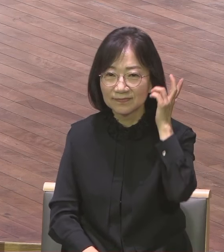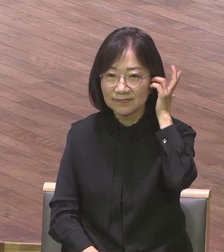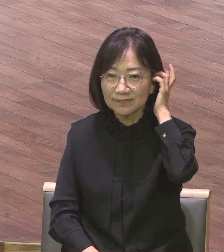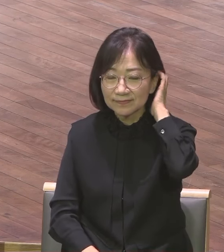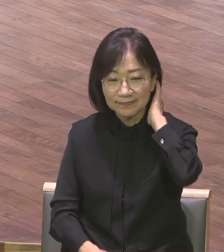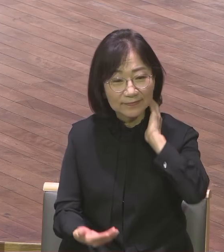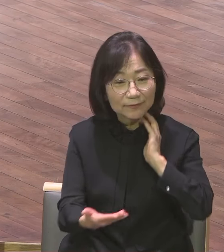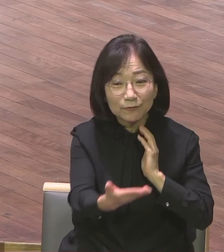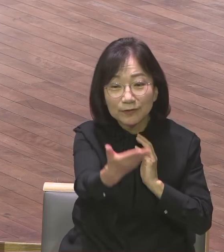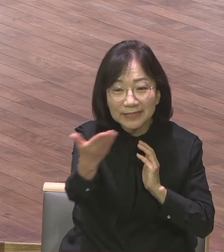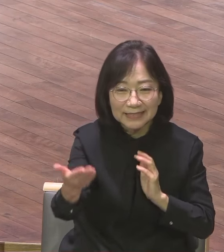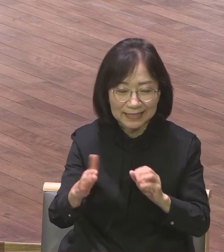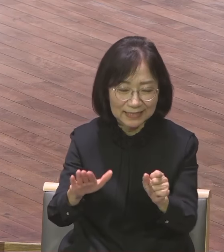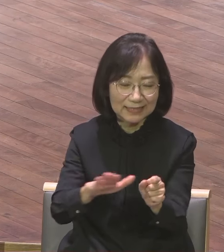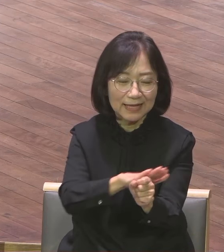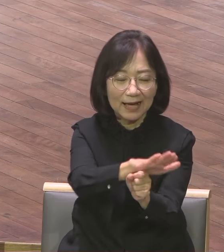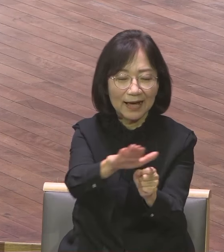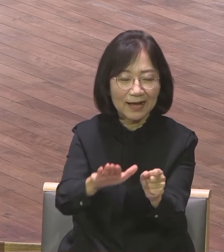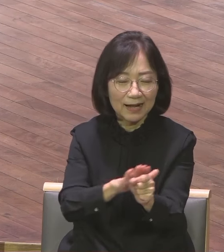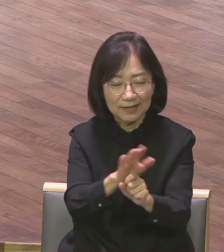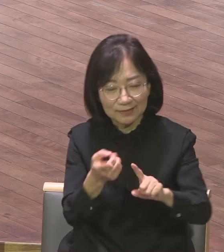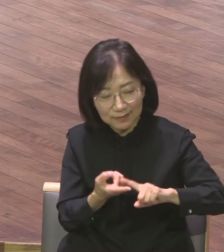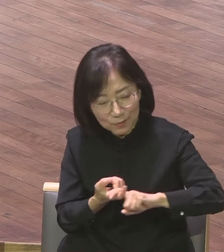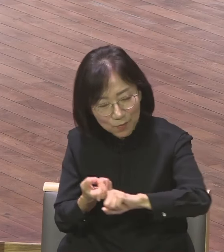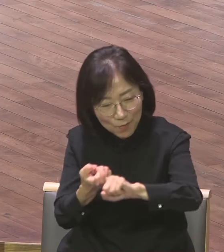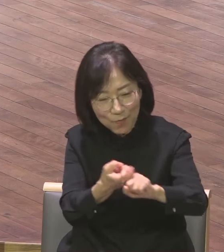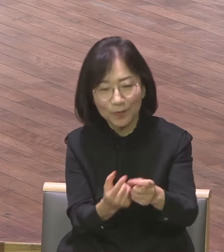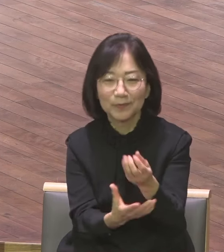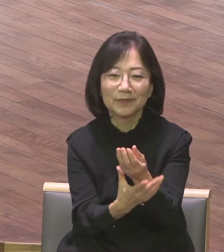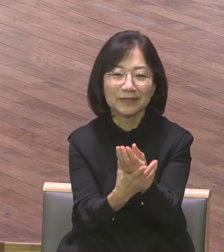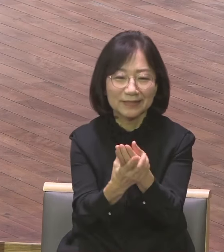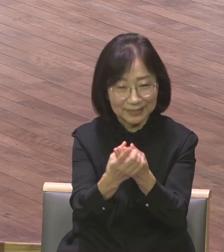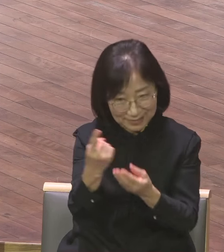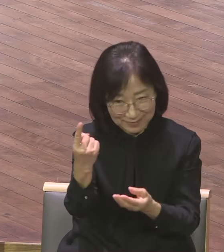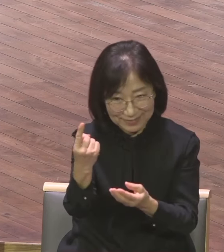사랑의 공동체. 예언교회가 이래 돼야 돼요.